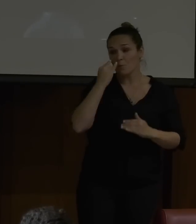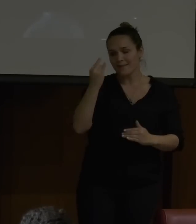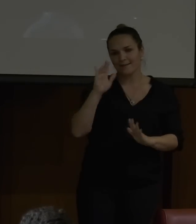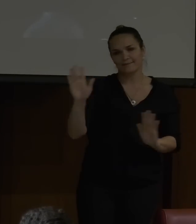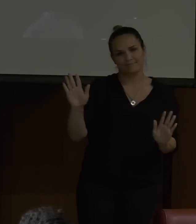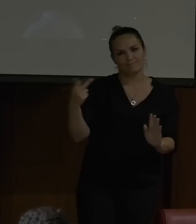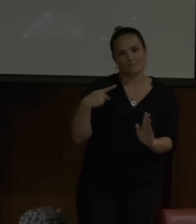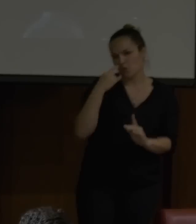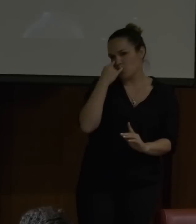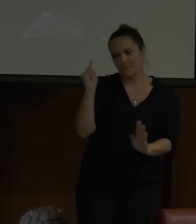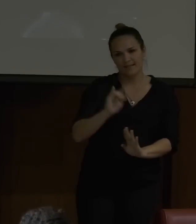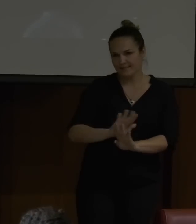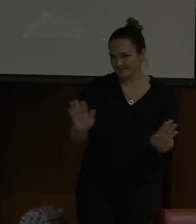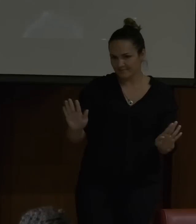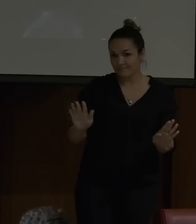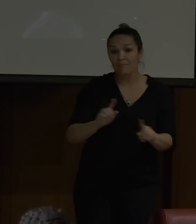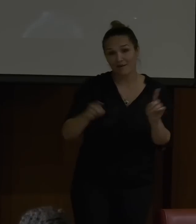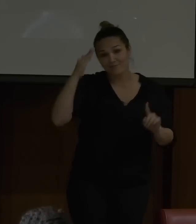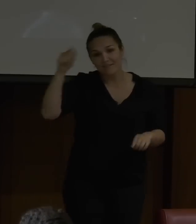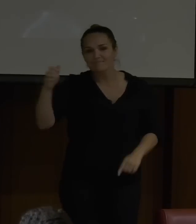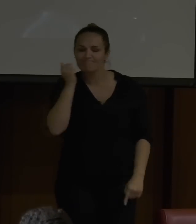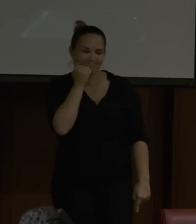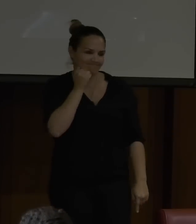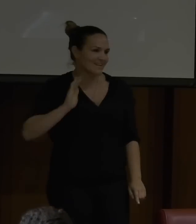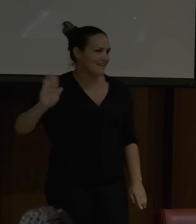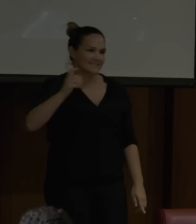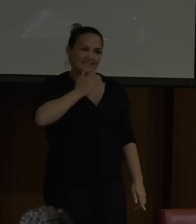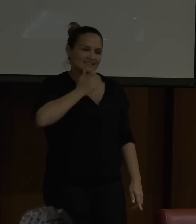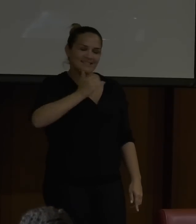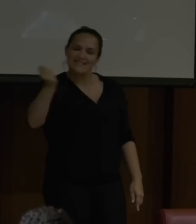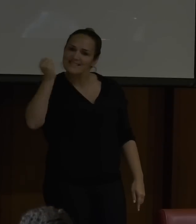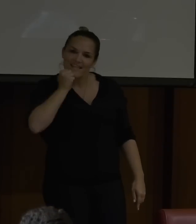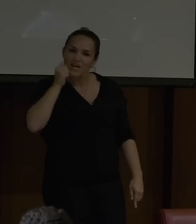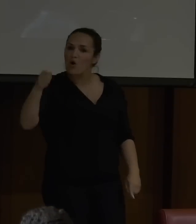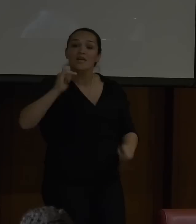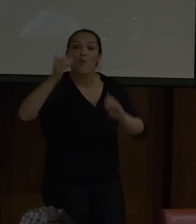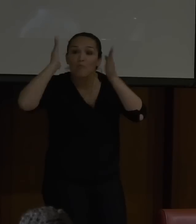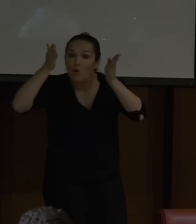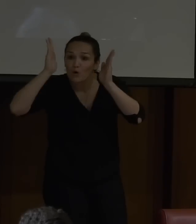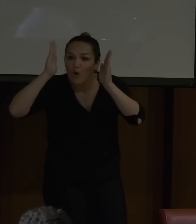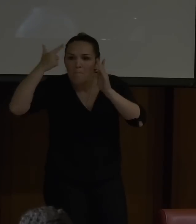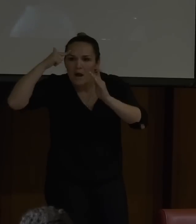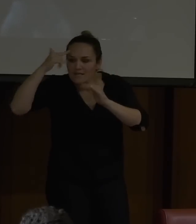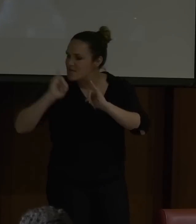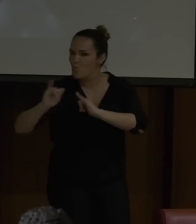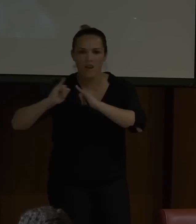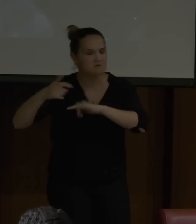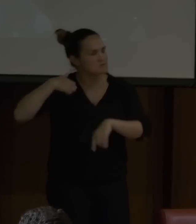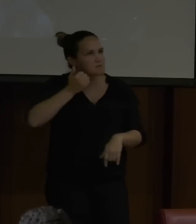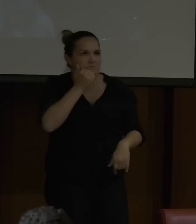él. Pero ya sabemos que Leandro era igual de terco que aquel burro que lo acompañó en su niñez y no aceptaba un no por